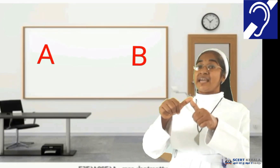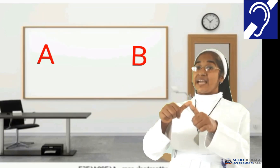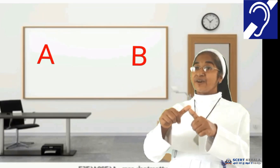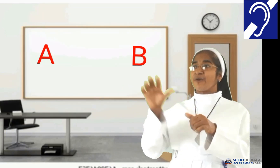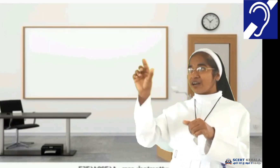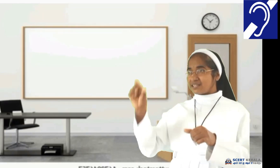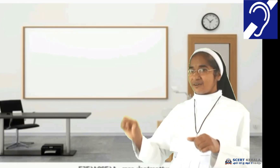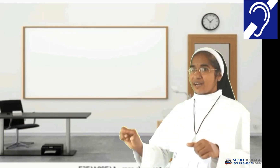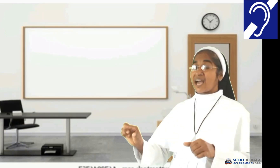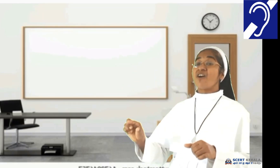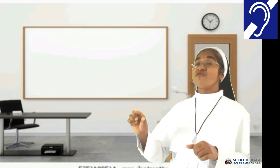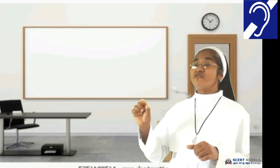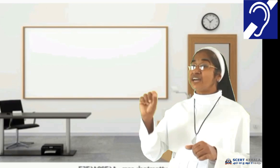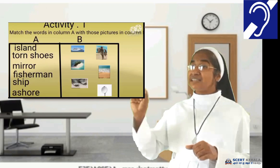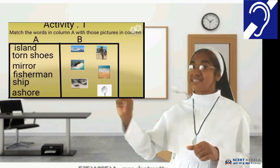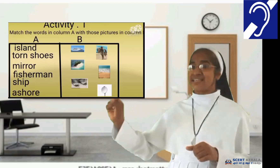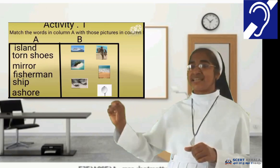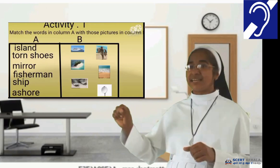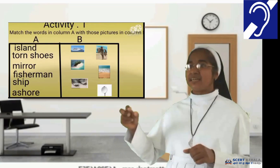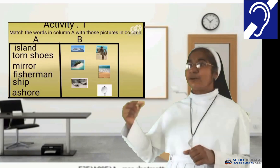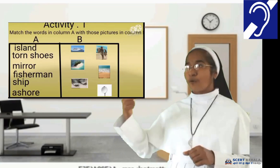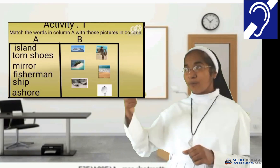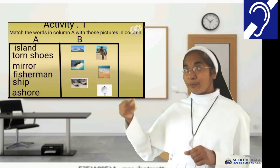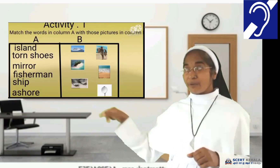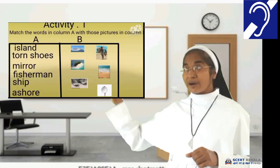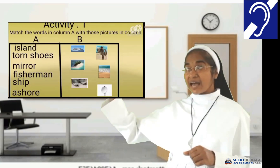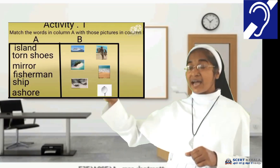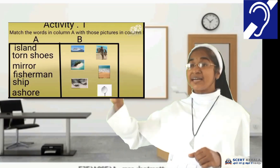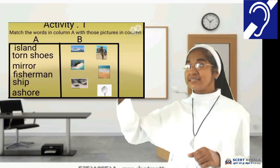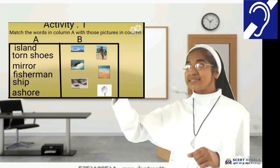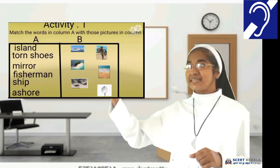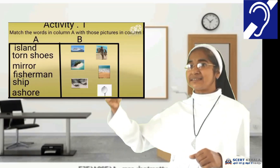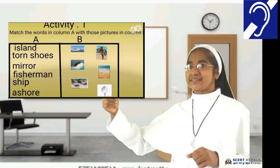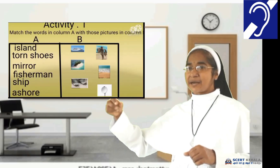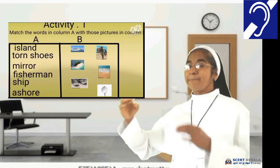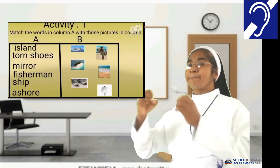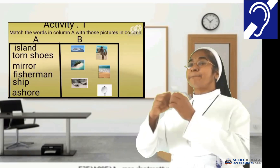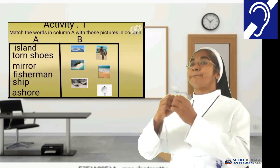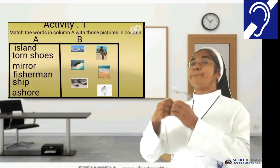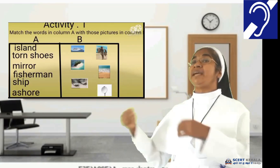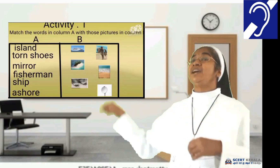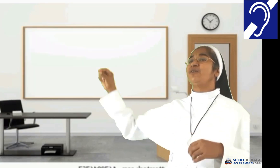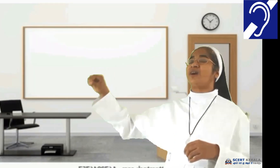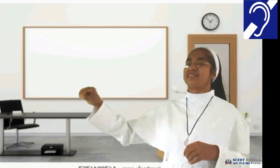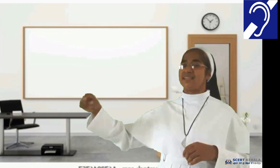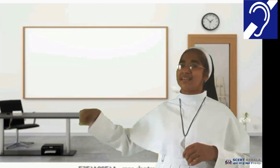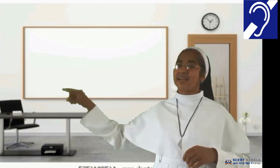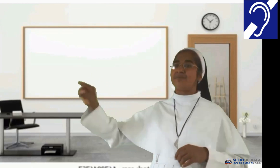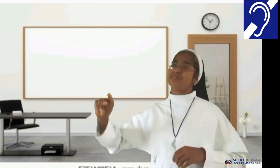ഏ കോളത്തിലുള്ള വേർഡ്സിന് ഒപ്പമുള്ള ചിത്രം ബി കോളത്തിൽ നിന്ന് കണ്ടുപിടിച്ച്